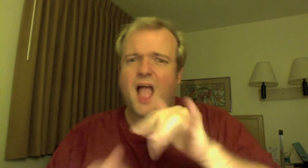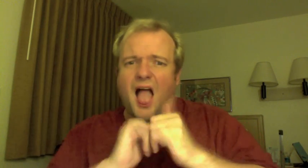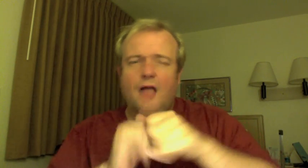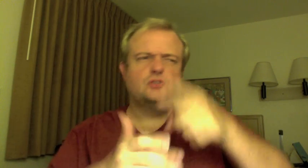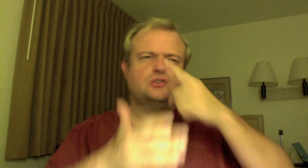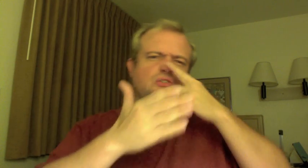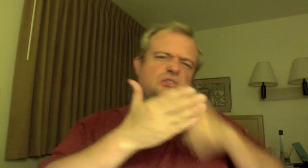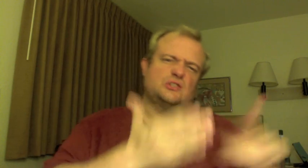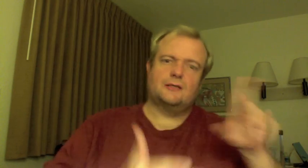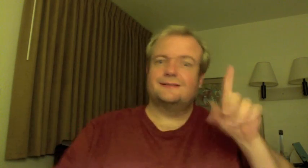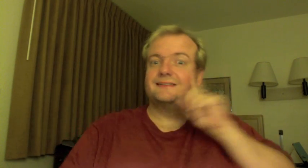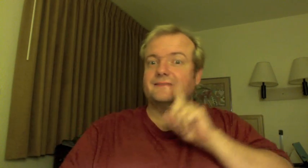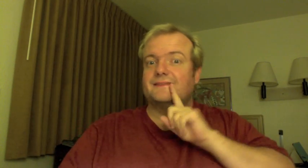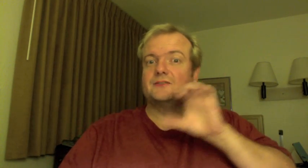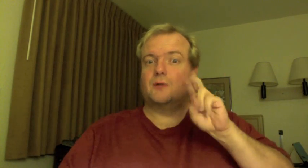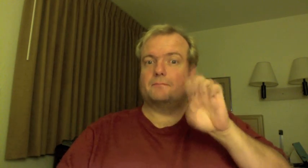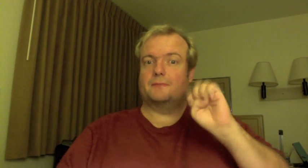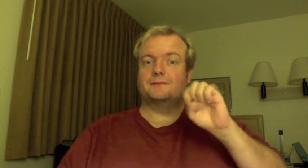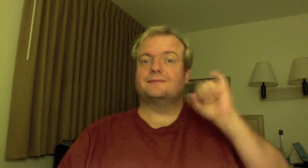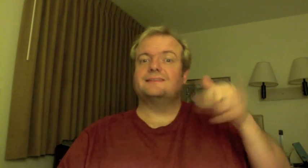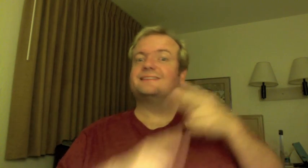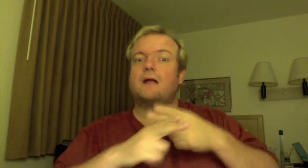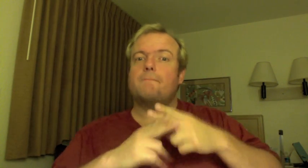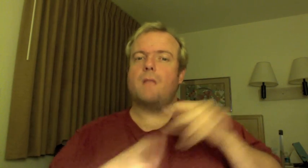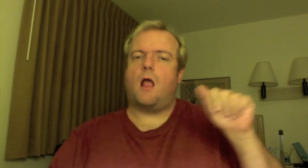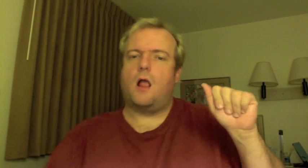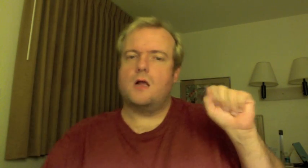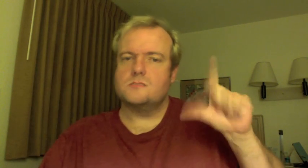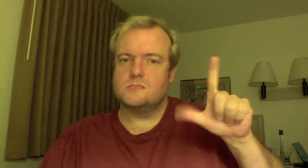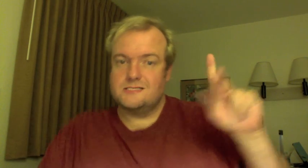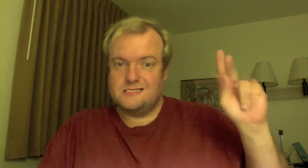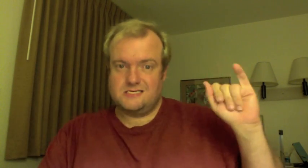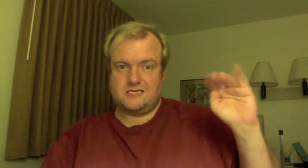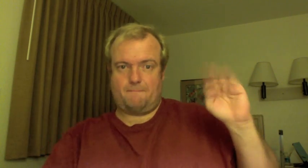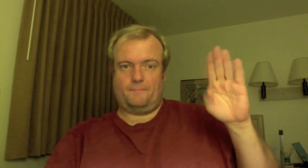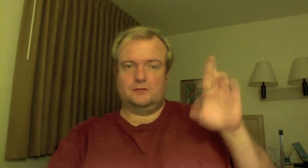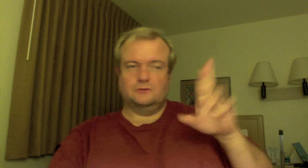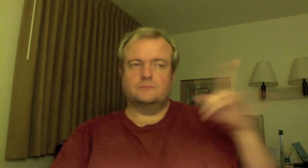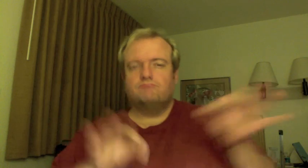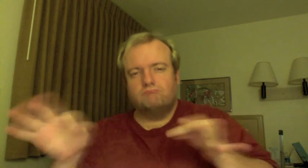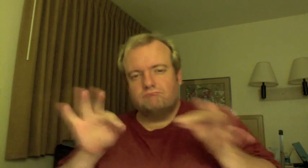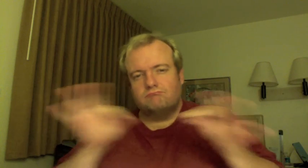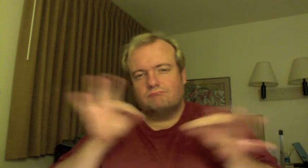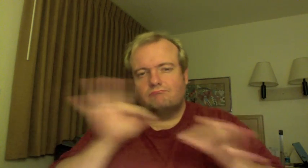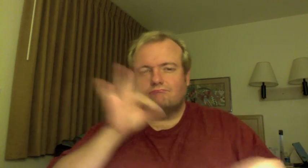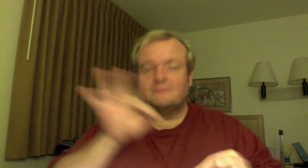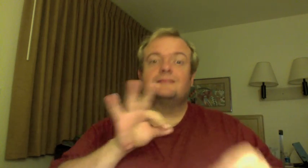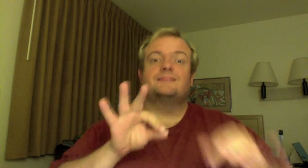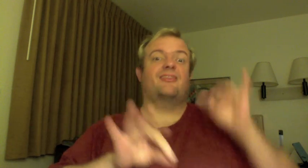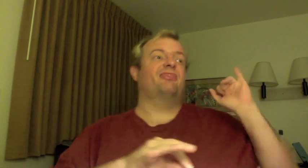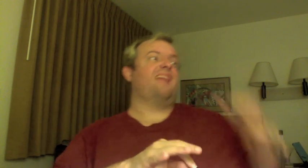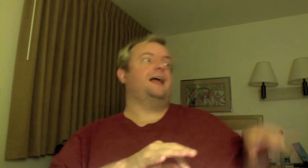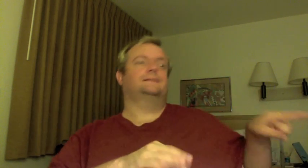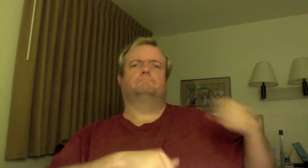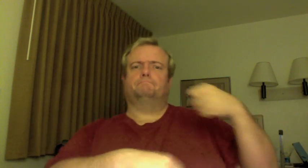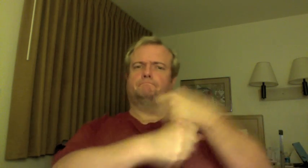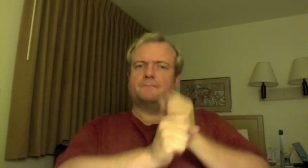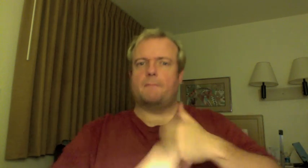to conduct verification. We did some real testing. 项目呢再进行这个。 The retractable roof, amounting